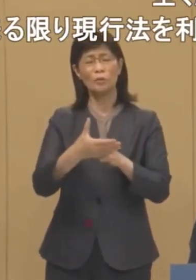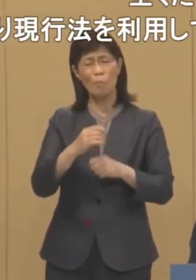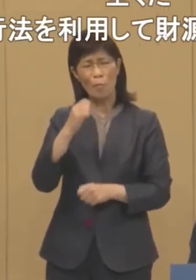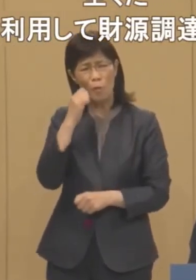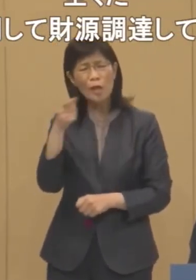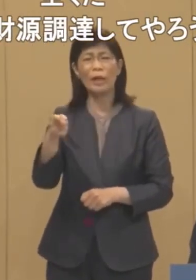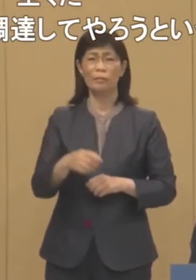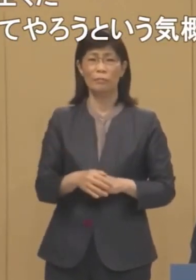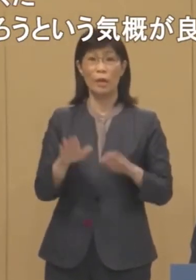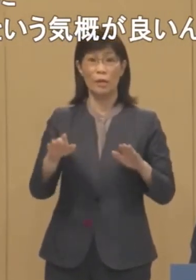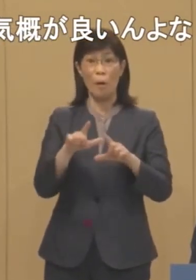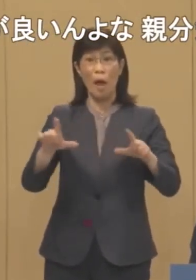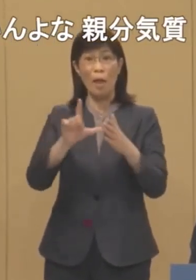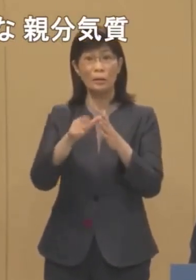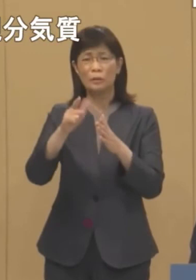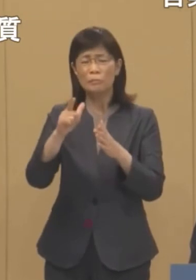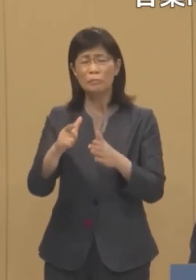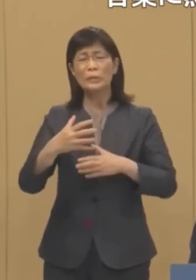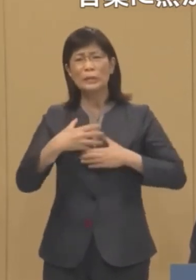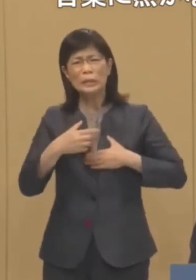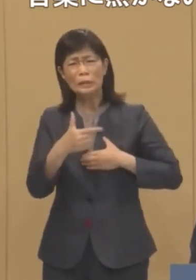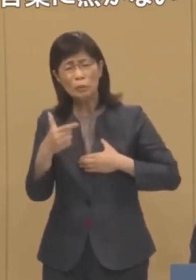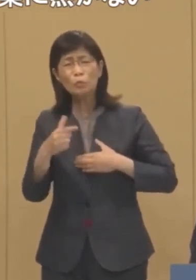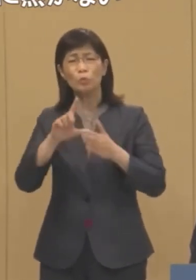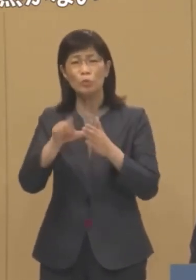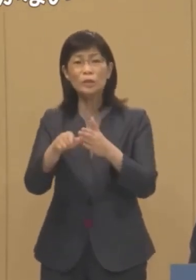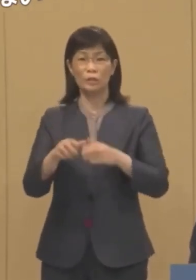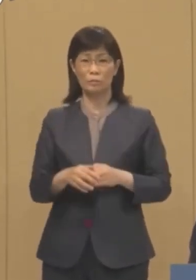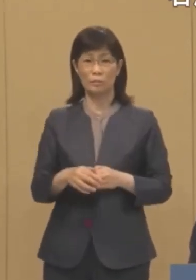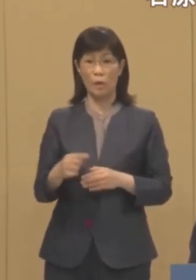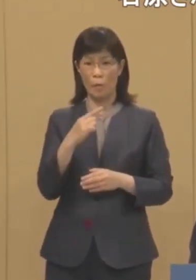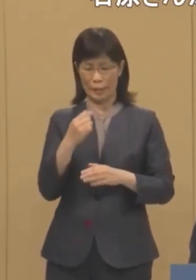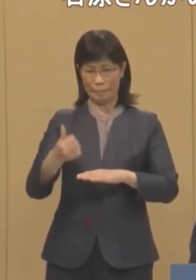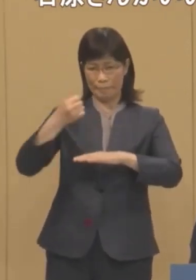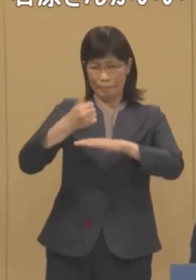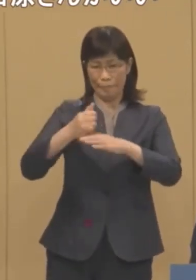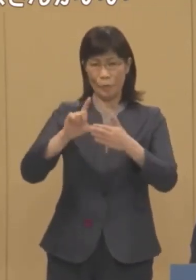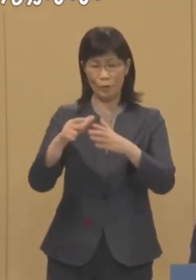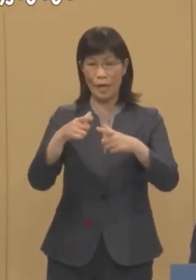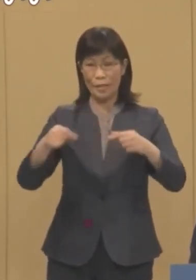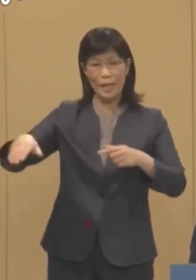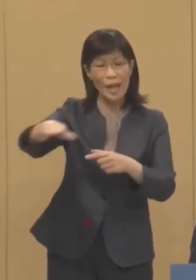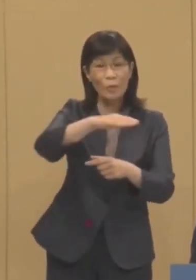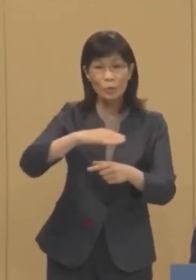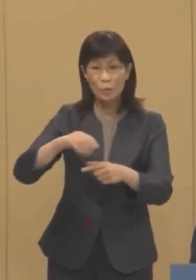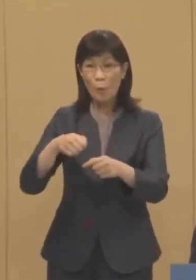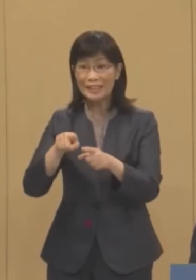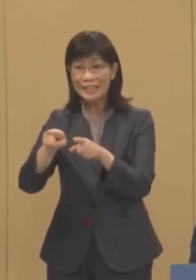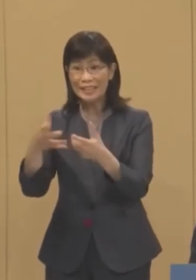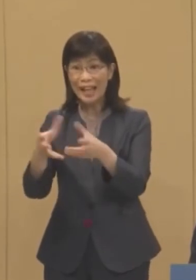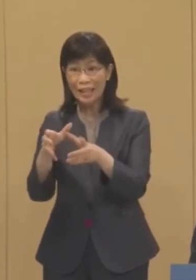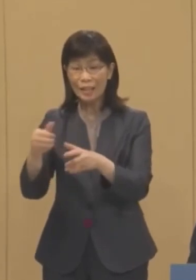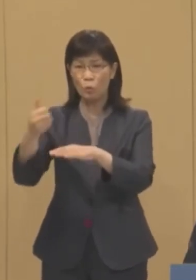平時ではない緊急時です私が知事になったら全国の自治体トップとつながって